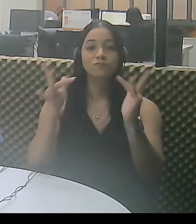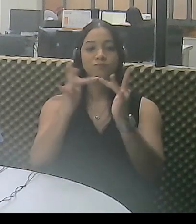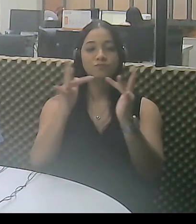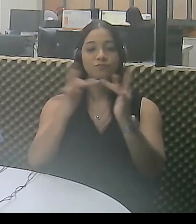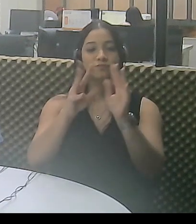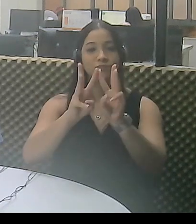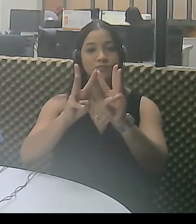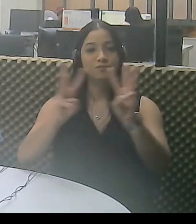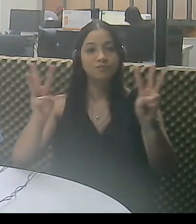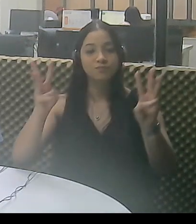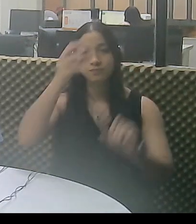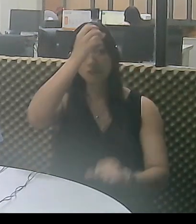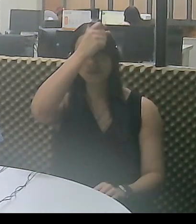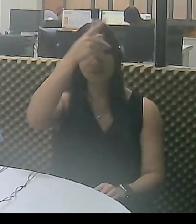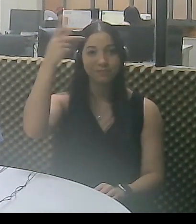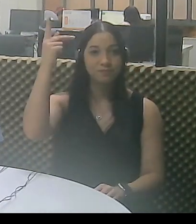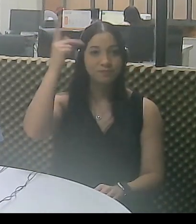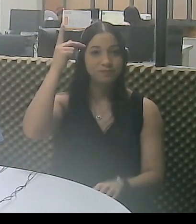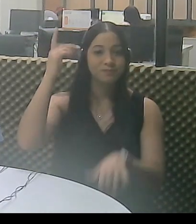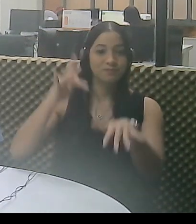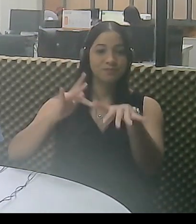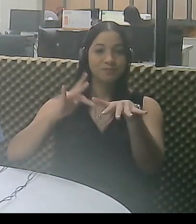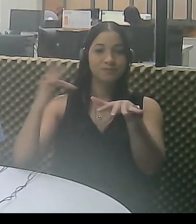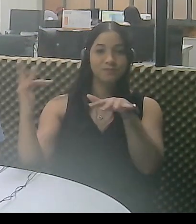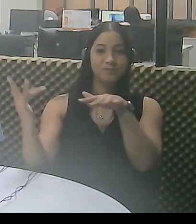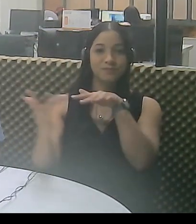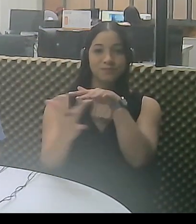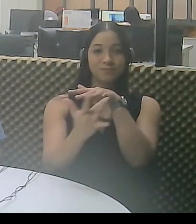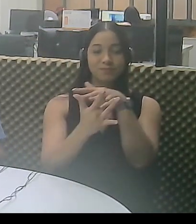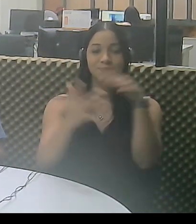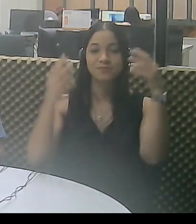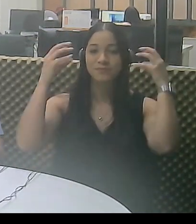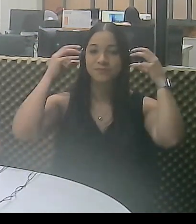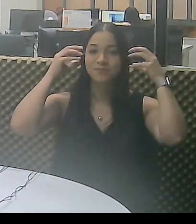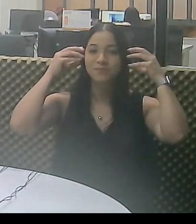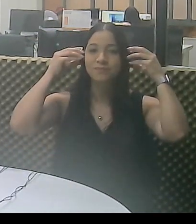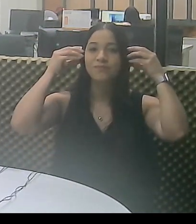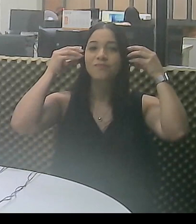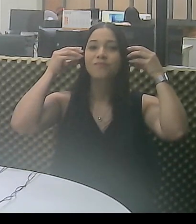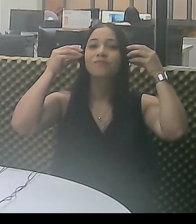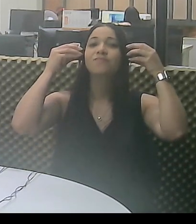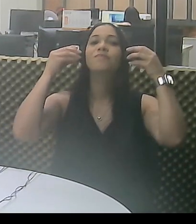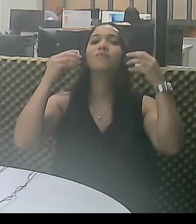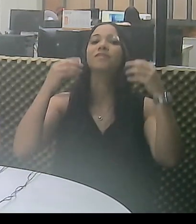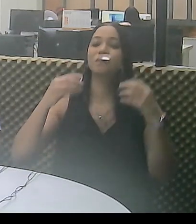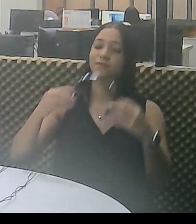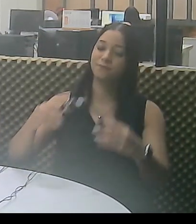Continue conosco no portal da Prefeitura e nas redes sociais.